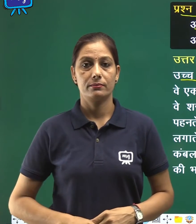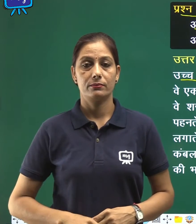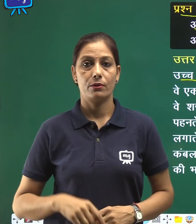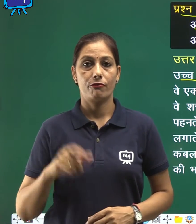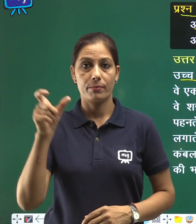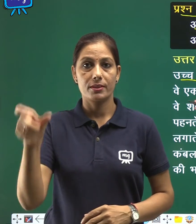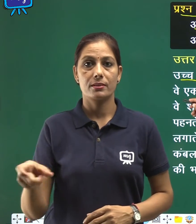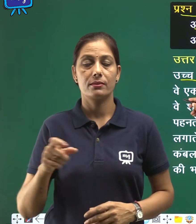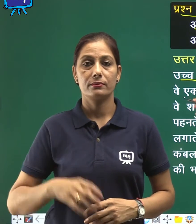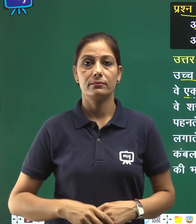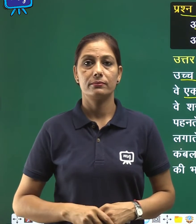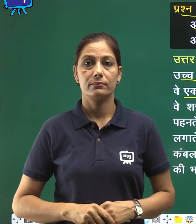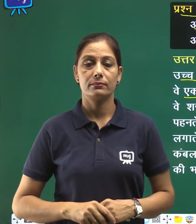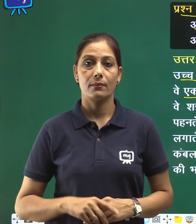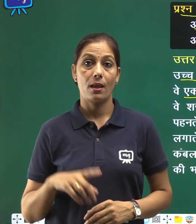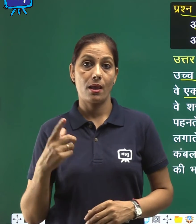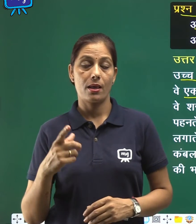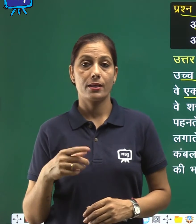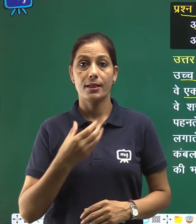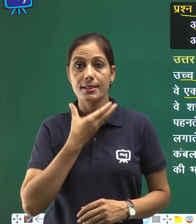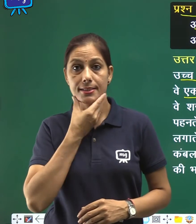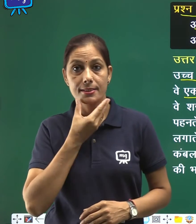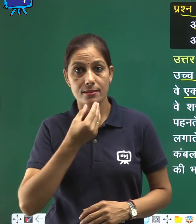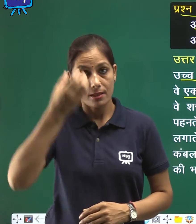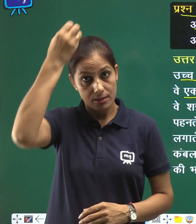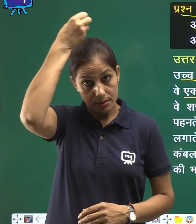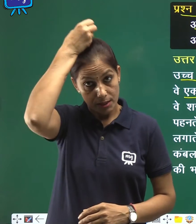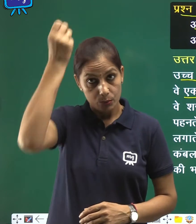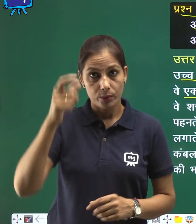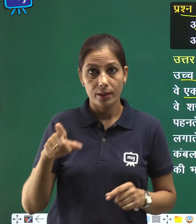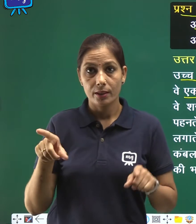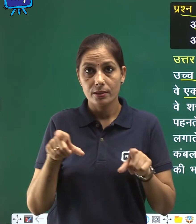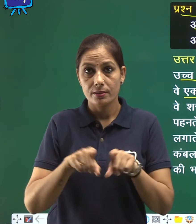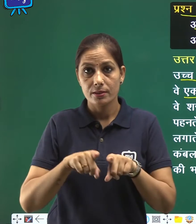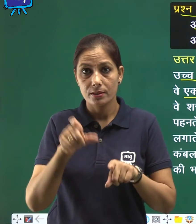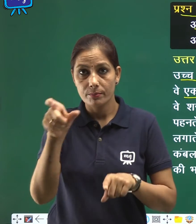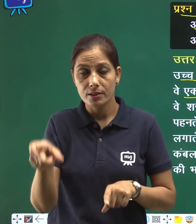वे एक साधु का जीवन जीते थे।